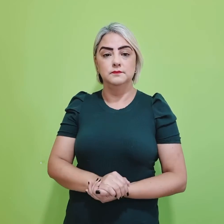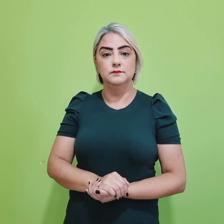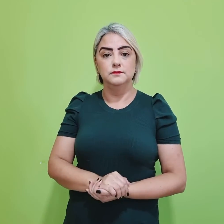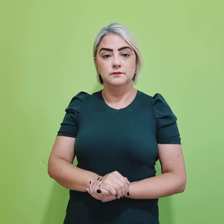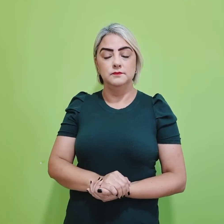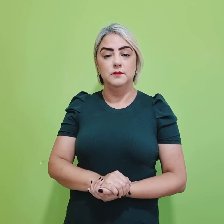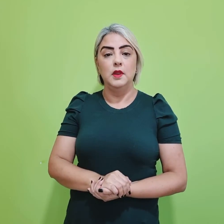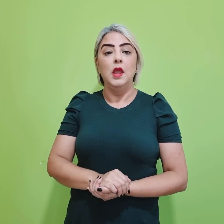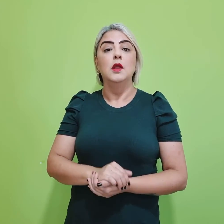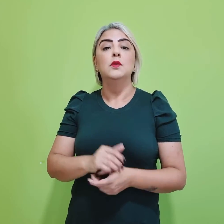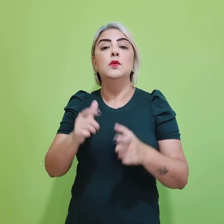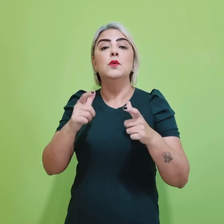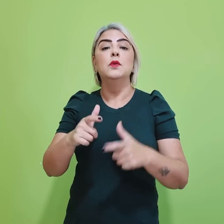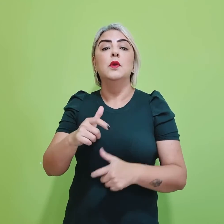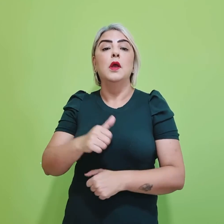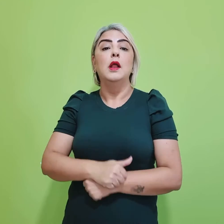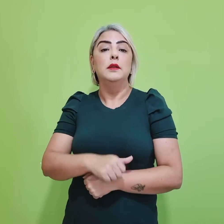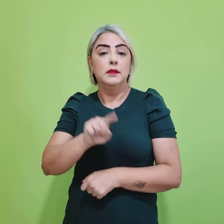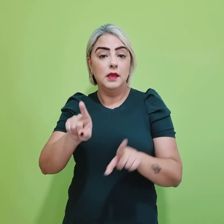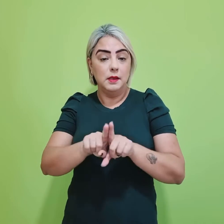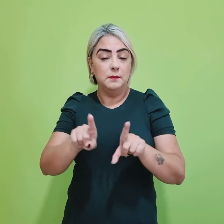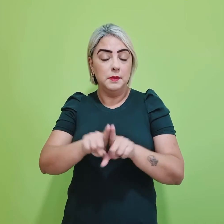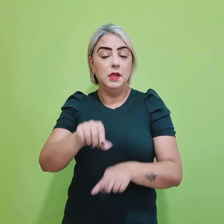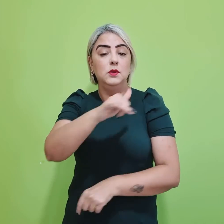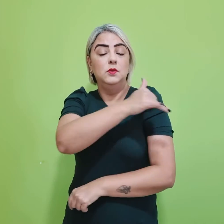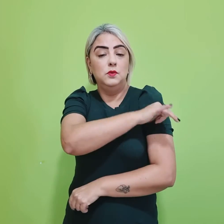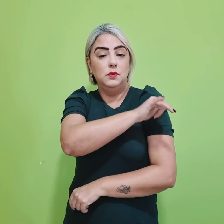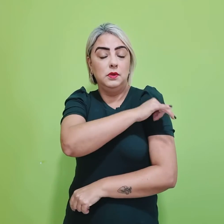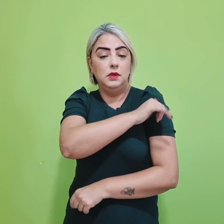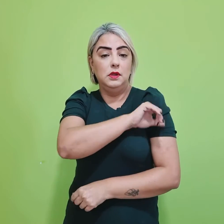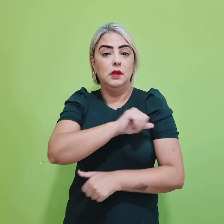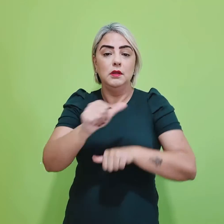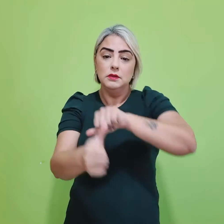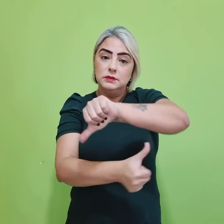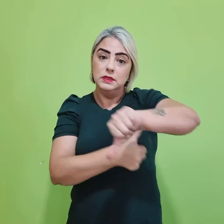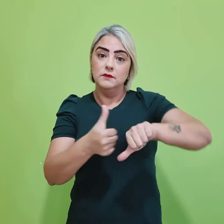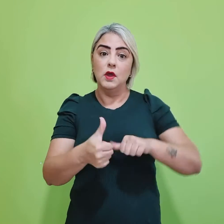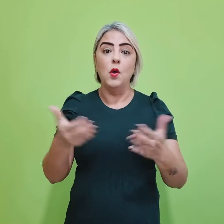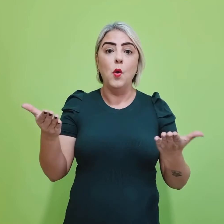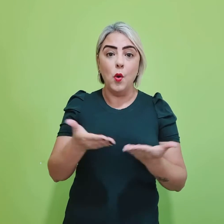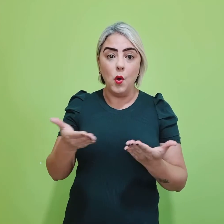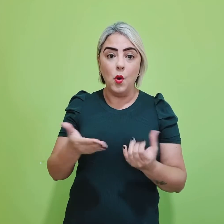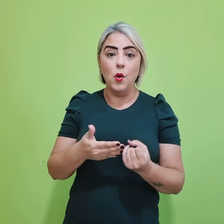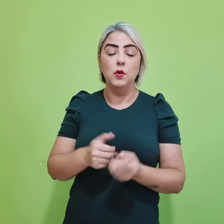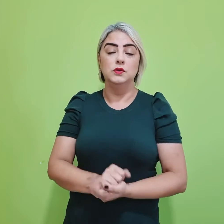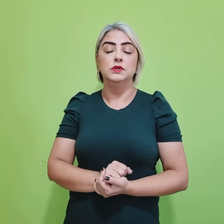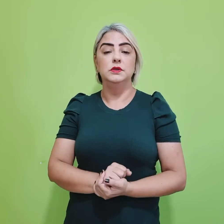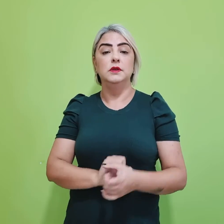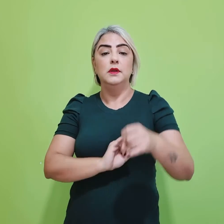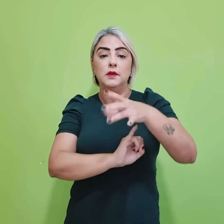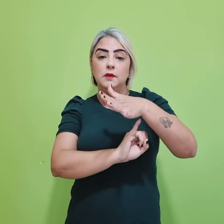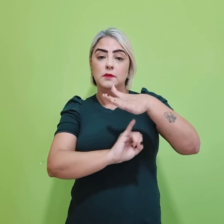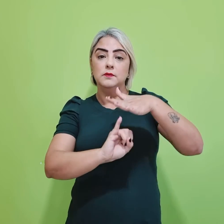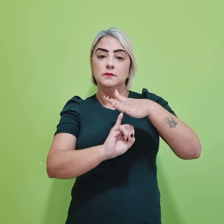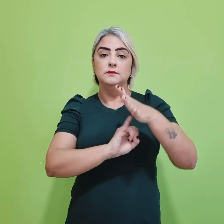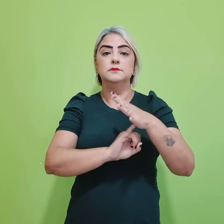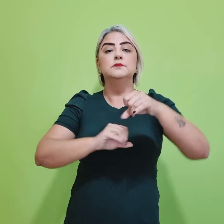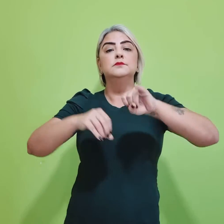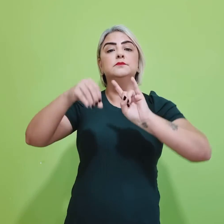Federal, no bairro de Manguinhos, no Rio, transformado em Instituto